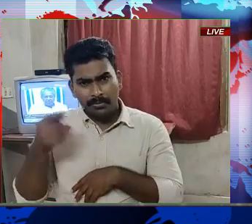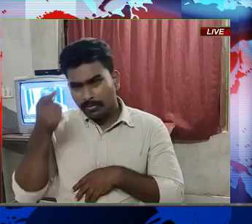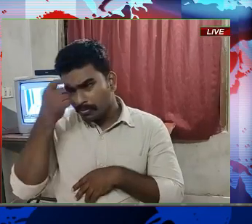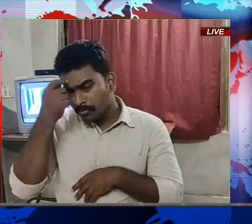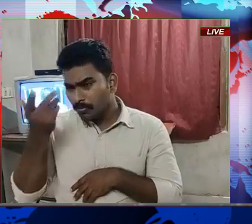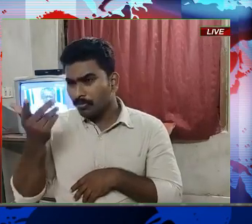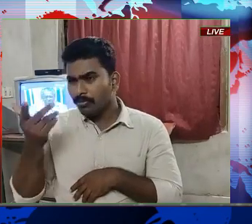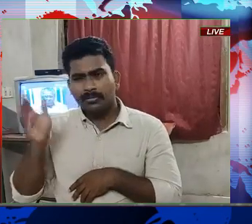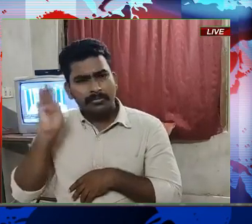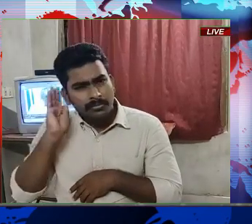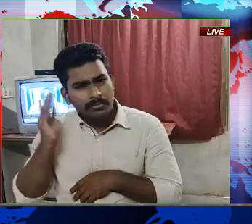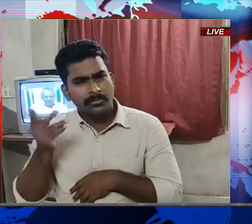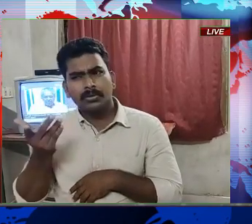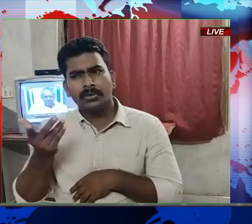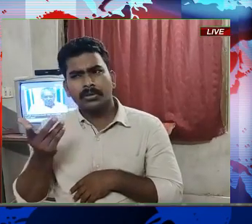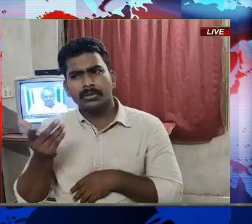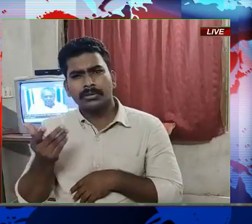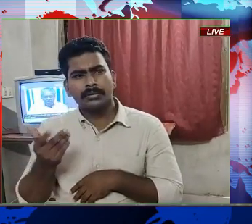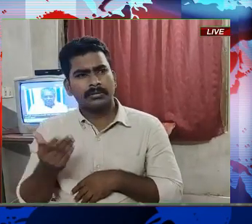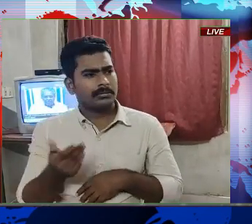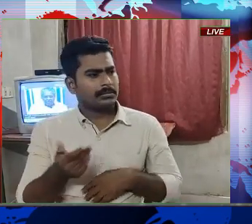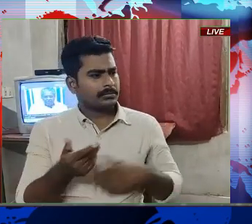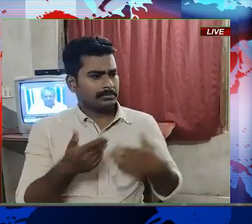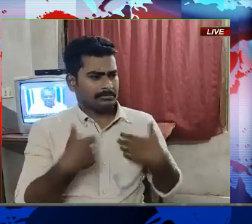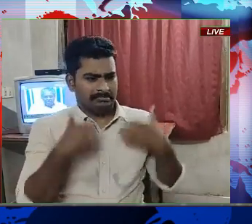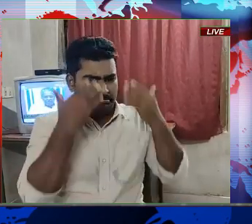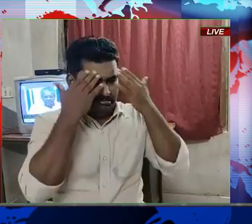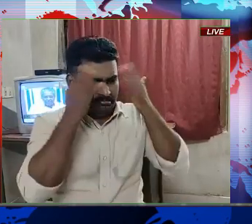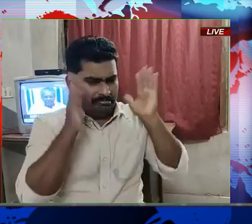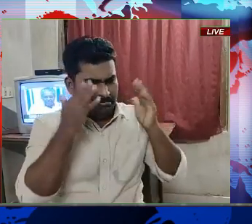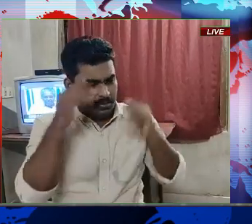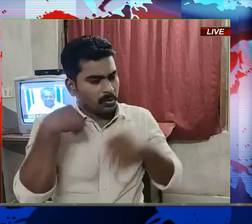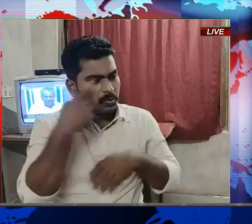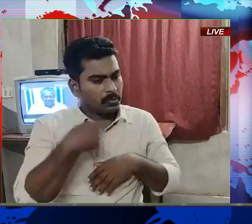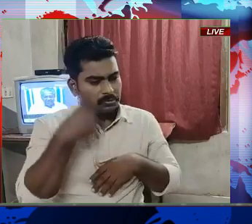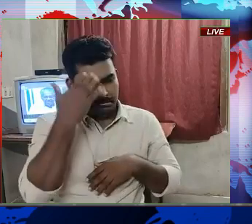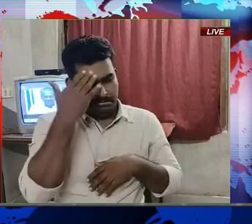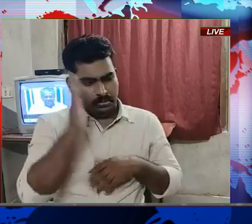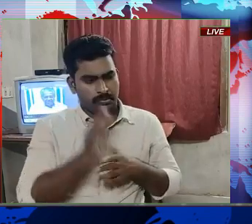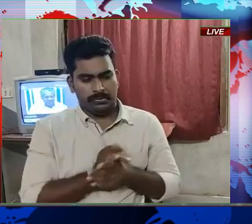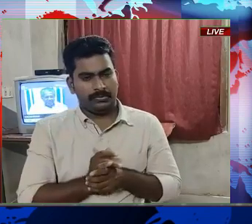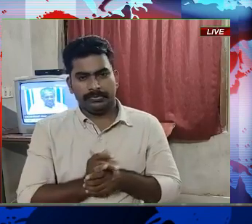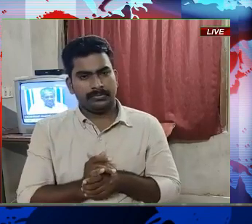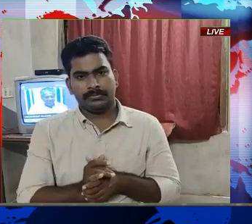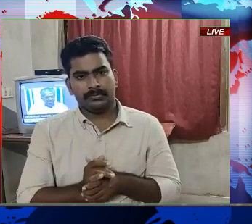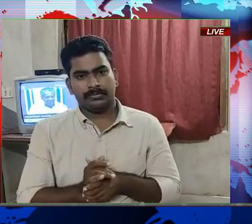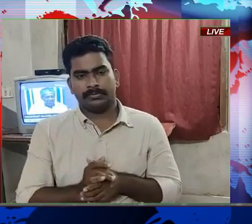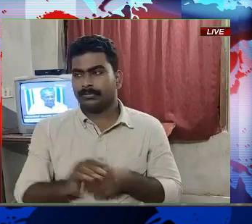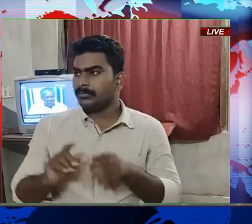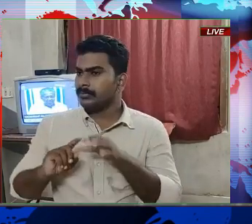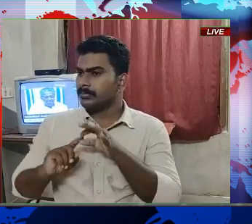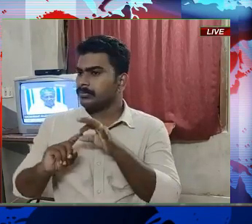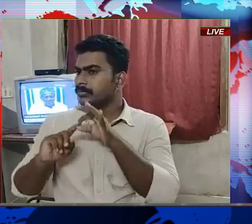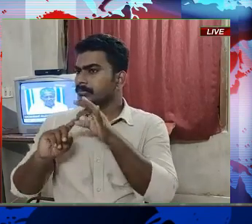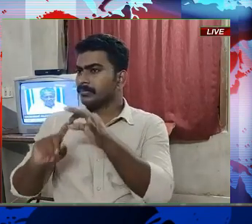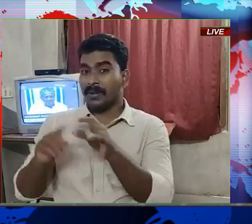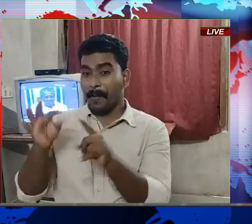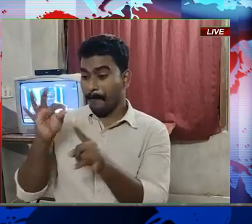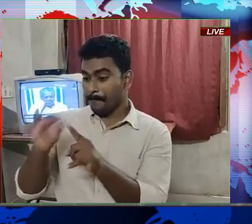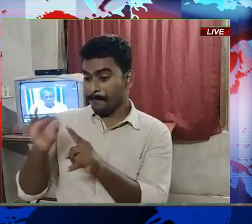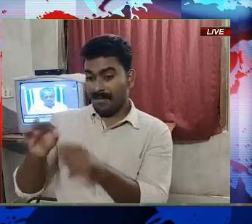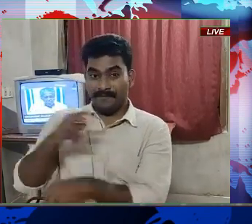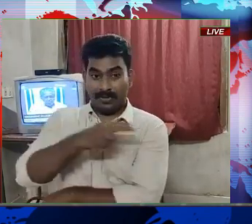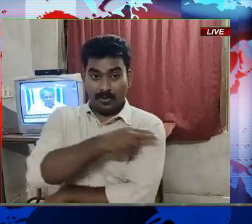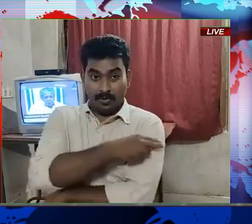ബാക്കിയുള്ളതിൽ സോഴ്സ് കണ്ടെത്താൻ സാധിച്ചിട്ടുണ്ടോ? സമ്പർക്കം എന്ന് പറയുന്നത് സമ്പർക്കത്തിൻ്റെ ഭാഗമാണ്. അപ്പം അതിൽ